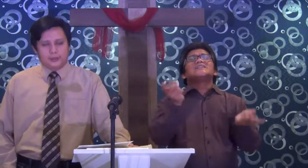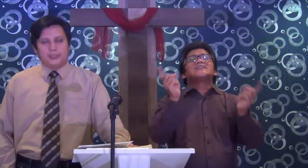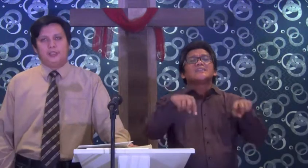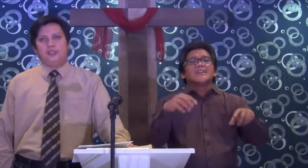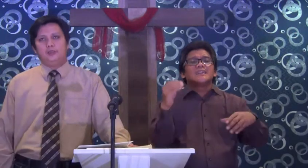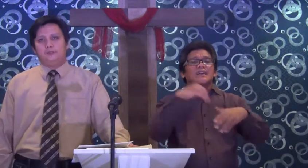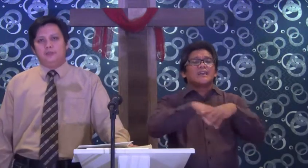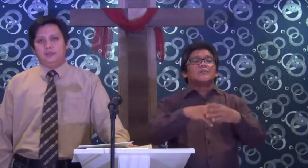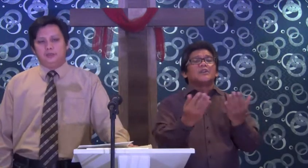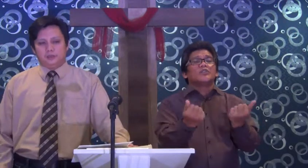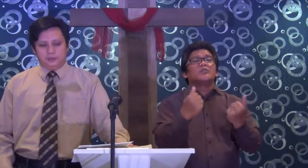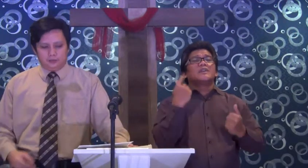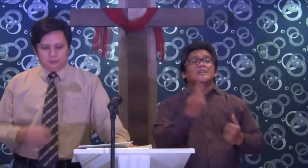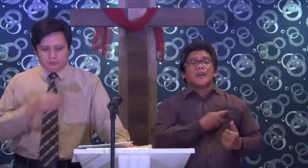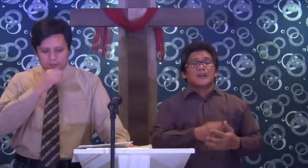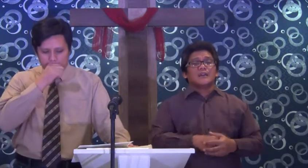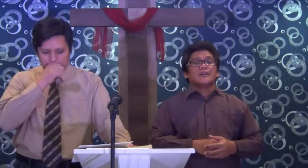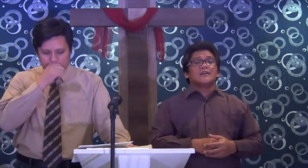tetapi kita hidup